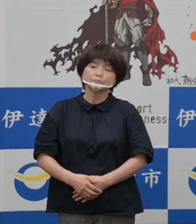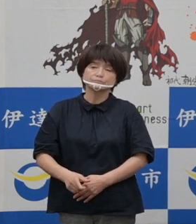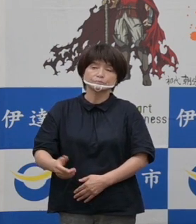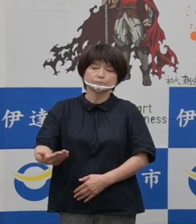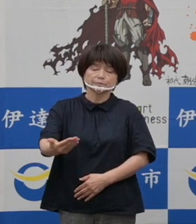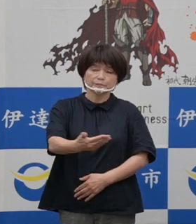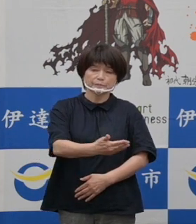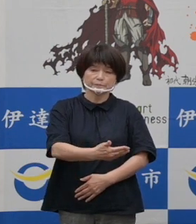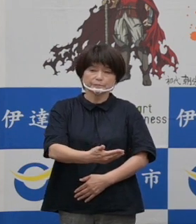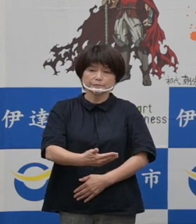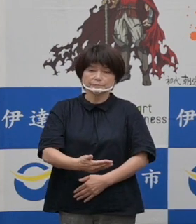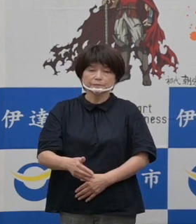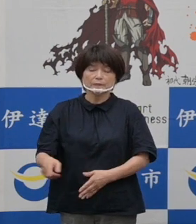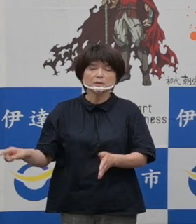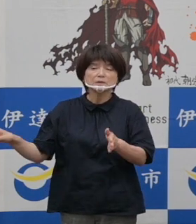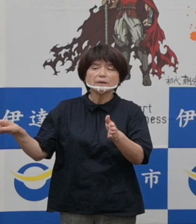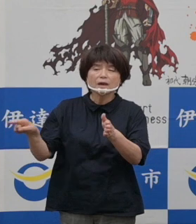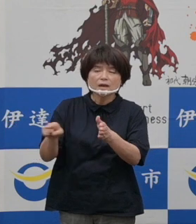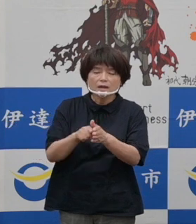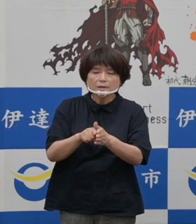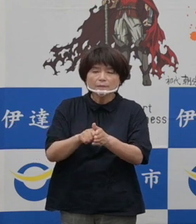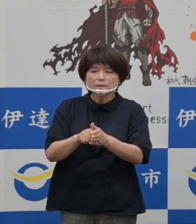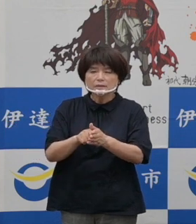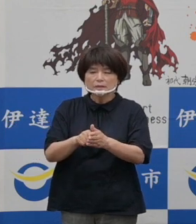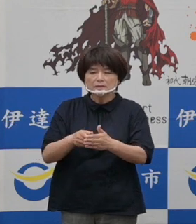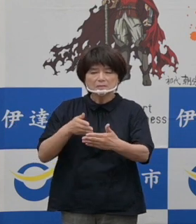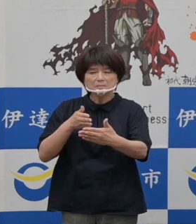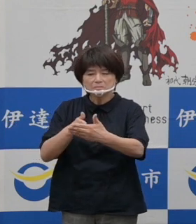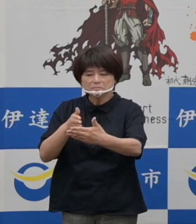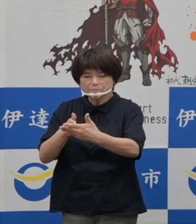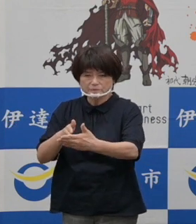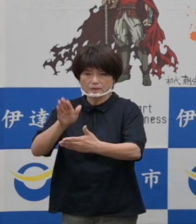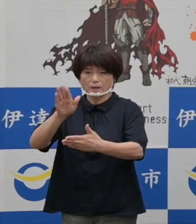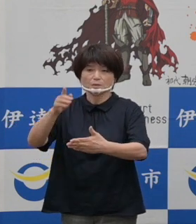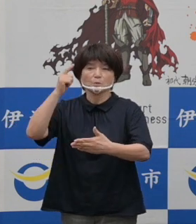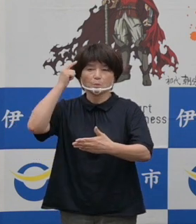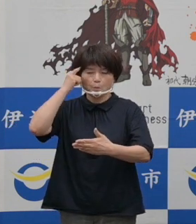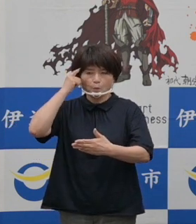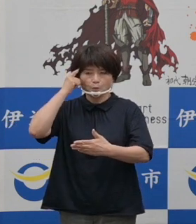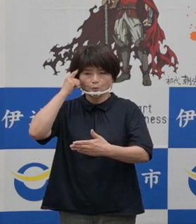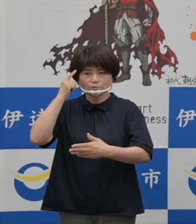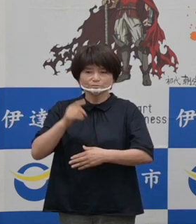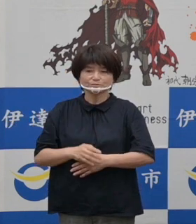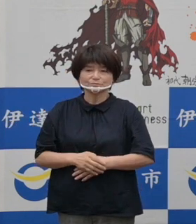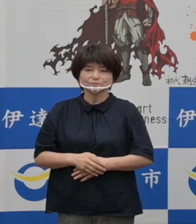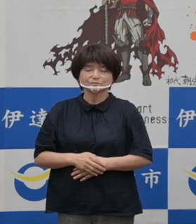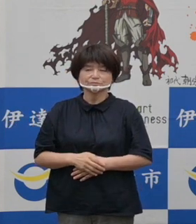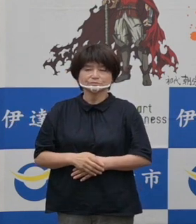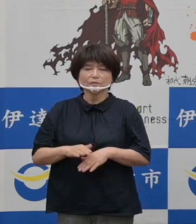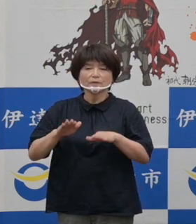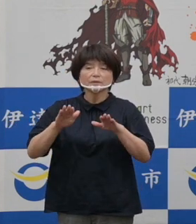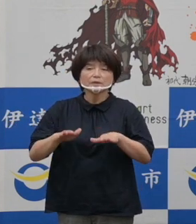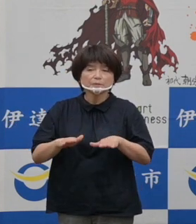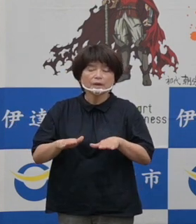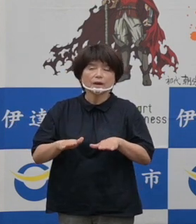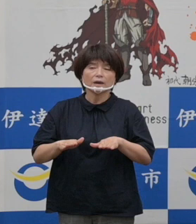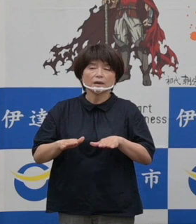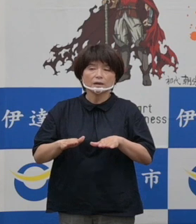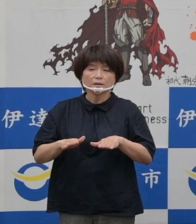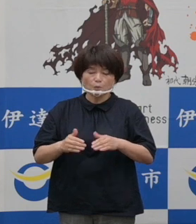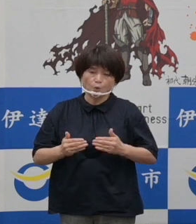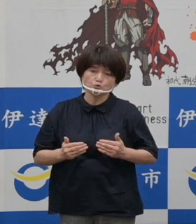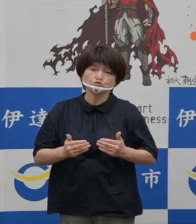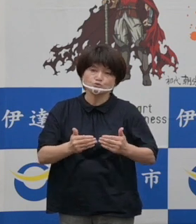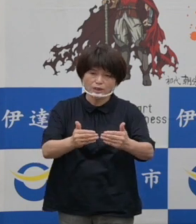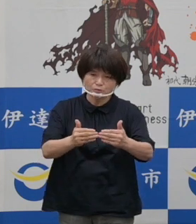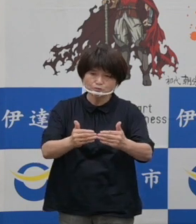ってもなかなか前に進んでこなかった現実もあると思うんですけど、その辺はどうなんでしょう。まあ、今になって動いてるわけですけど、